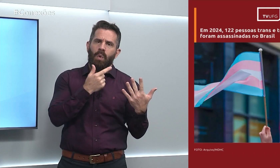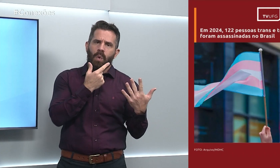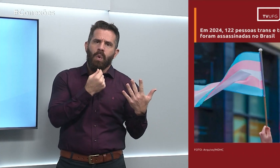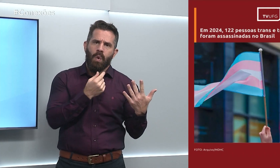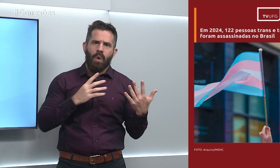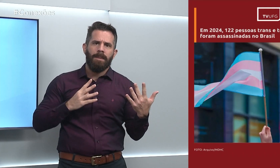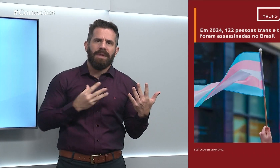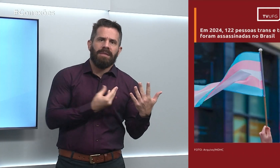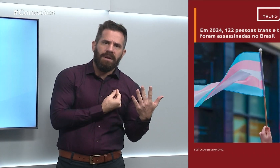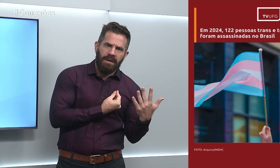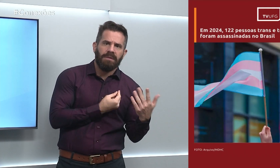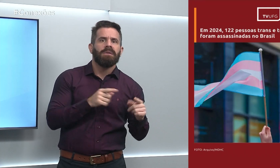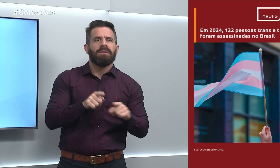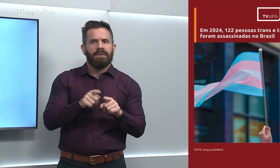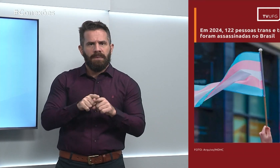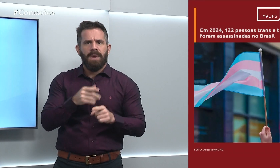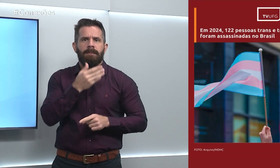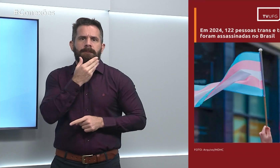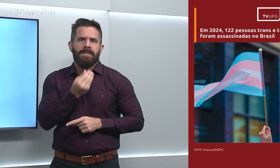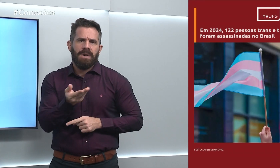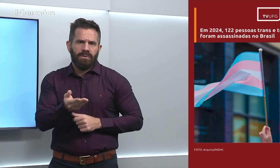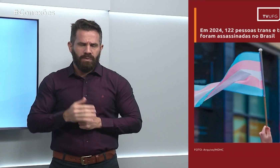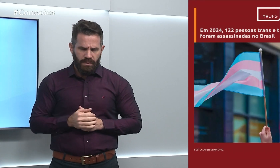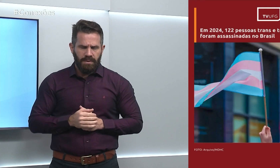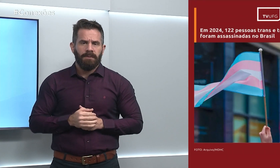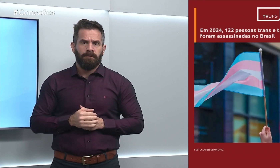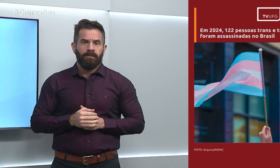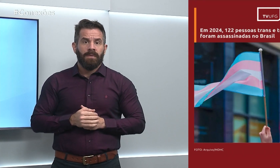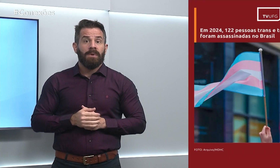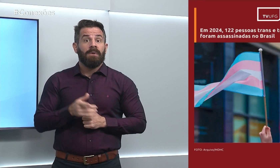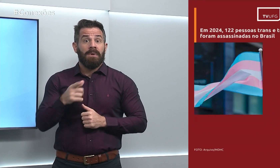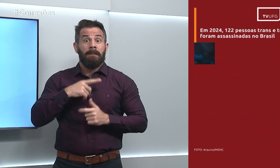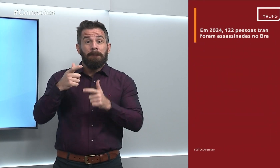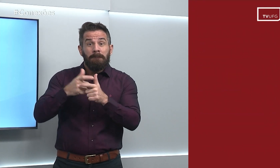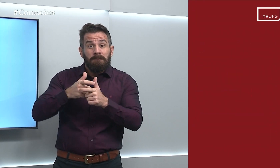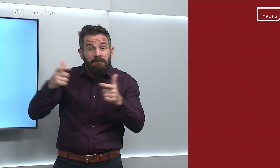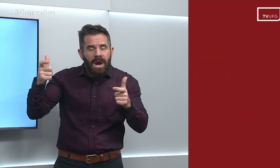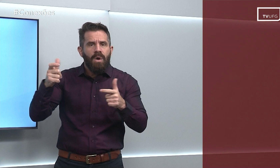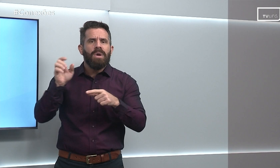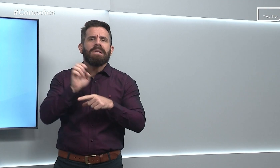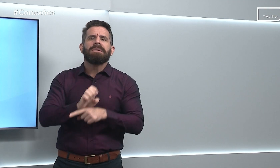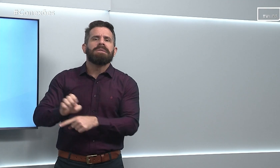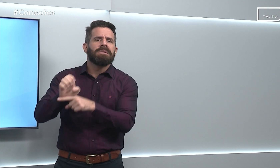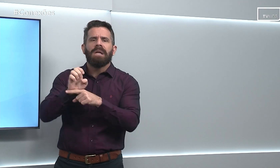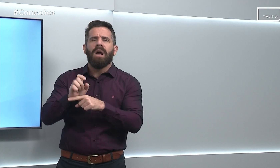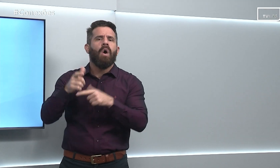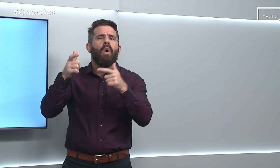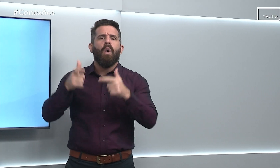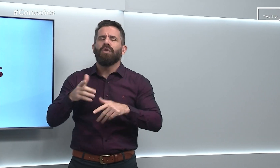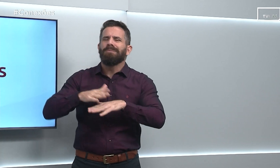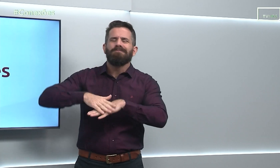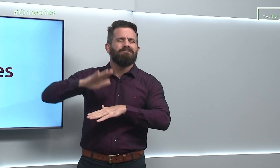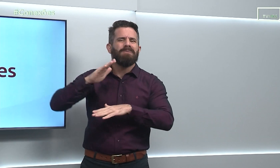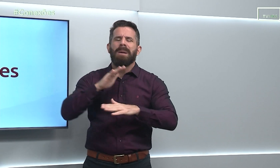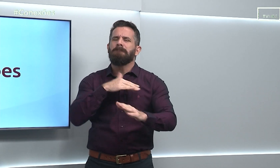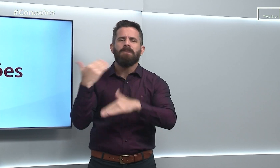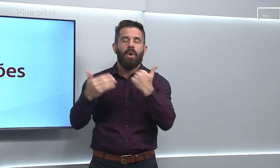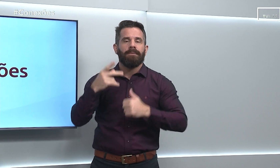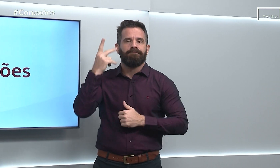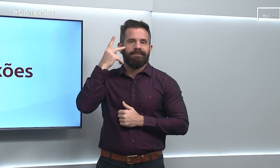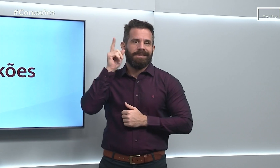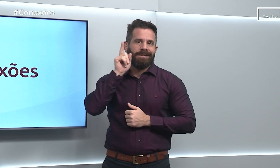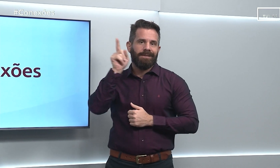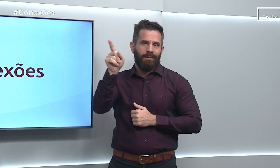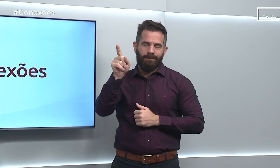pessoas transmasculinas. Quanto ao estado, com maior número de casos, é São Paulo. Ele lidera